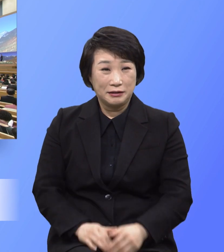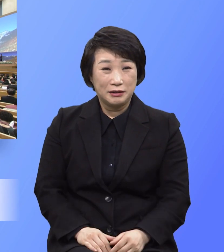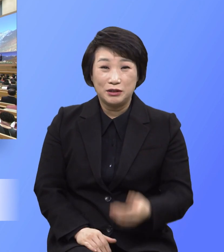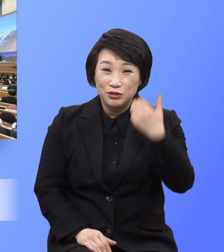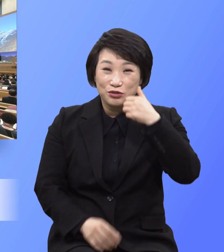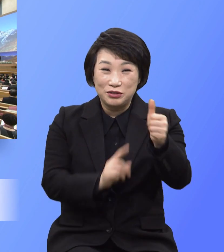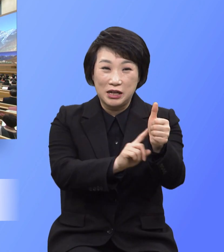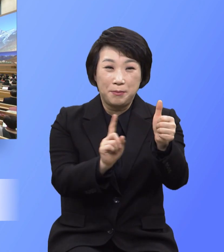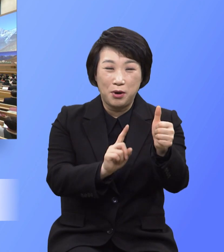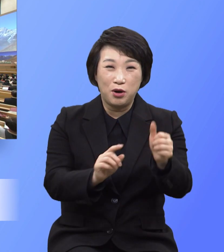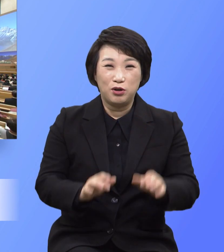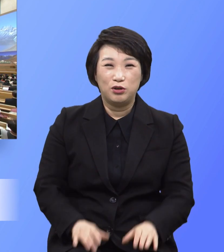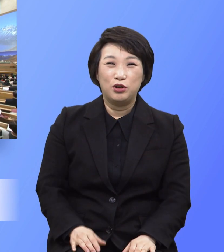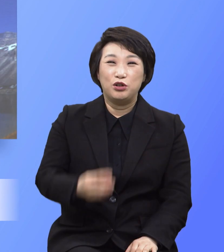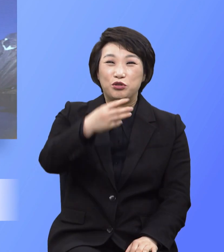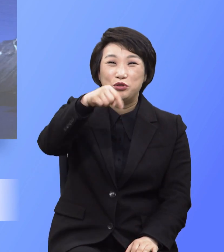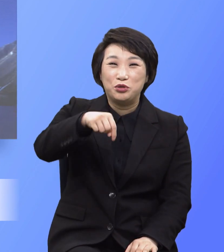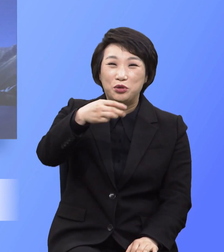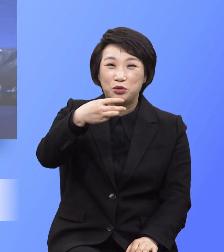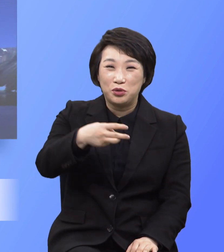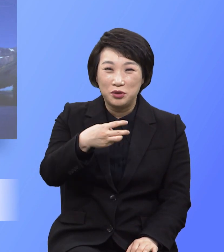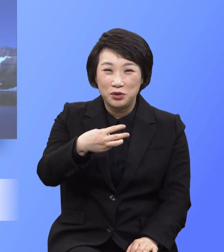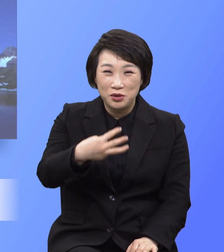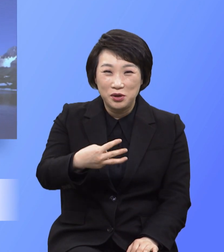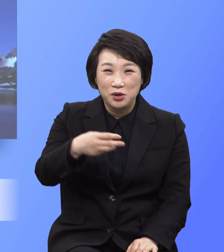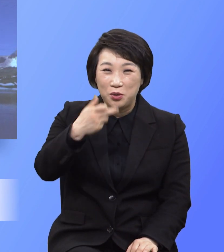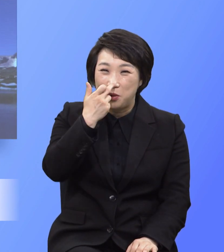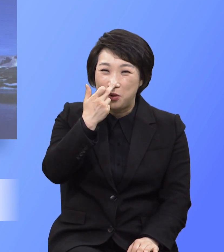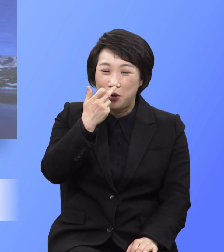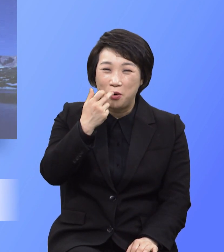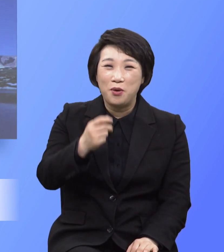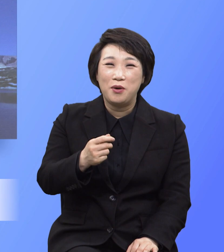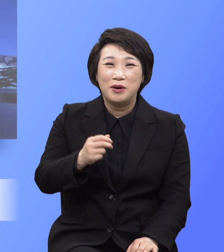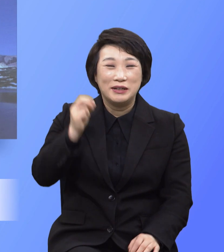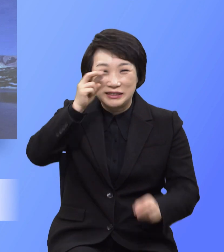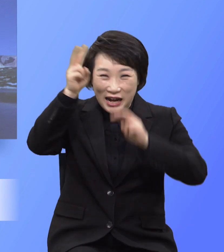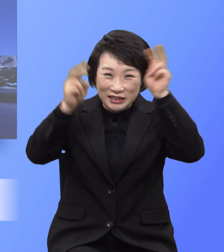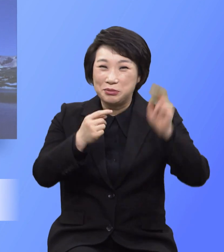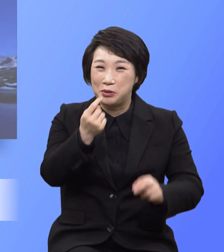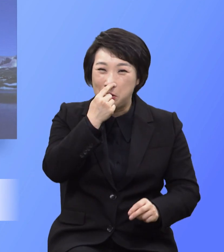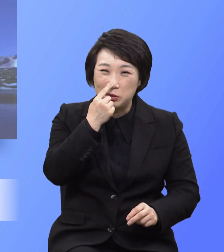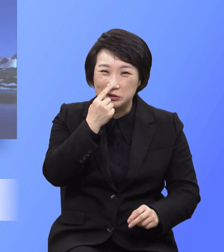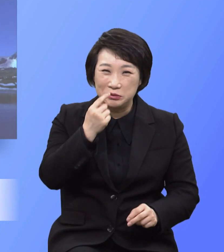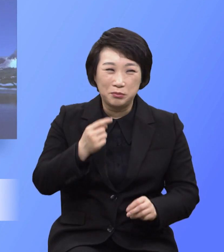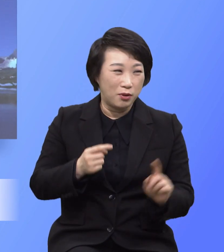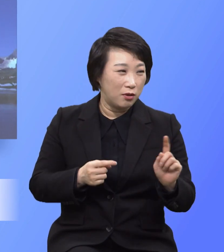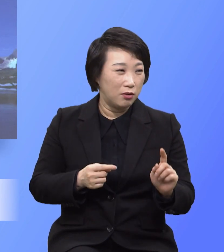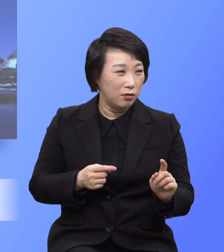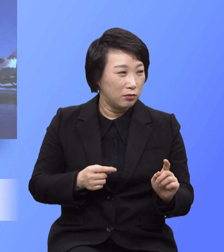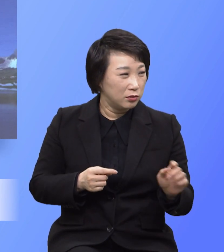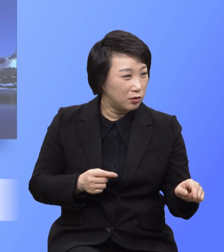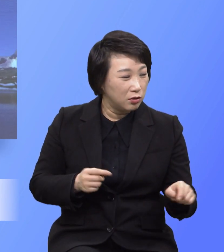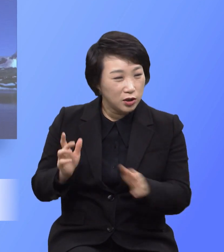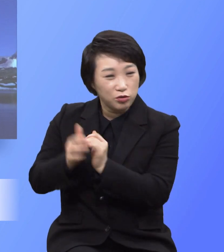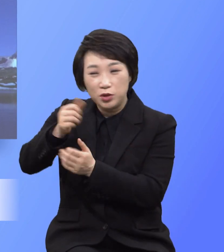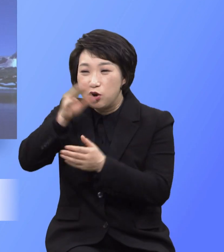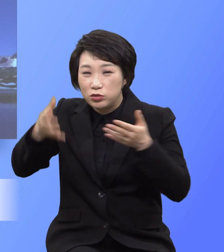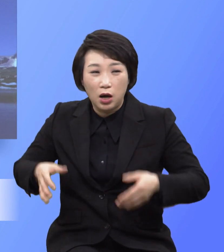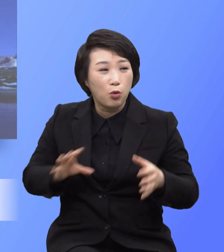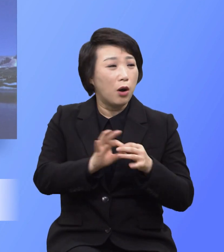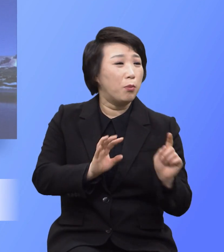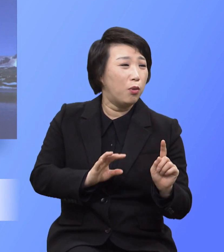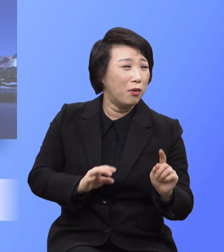어떤 사람은 너들코 사슴코는, 아니 코, 사슴코하고 예수님 성탄하고 무슨 상관이